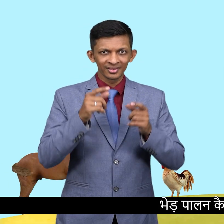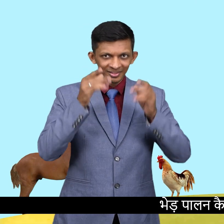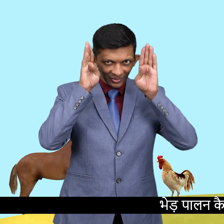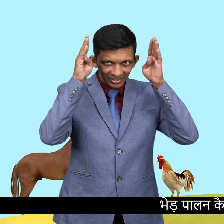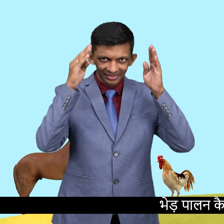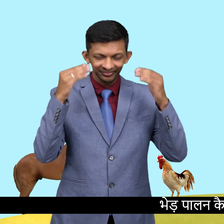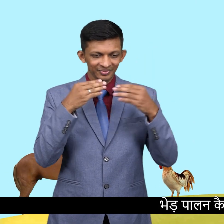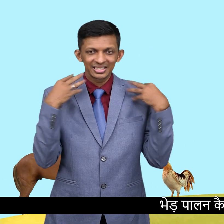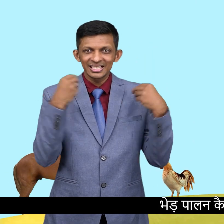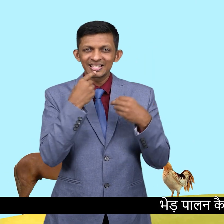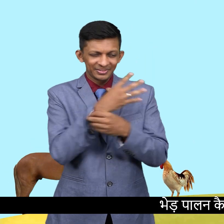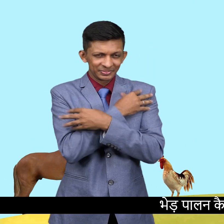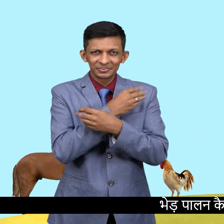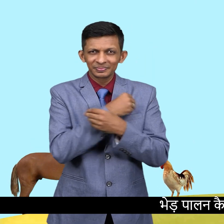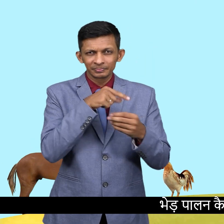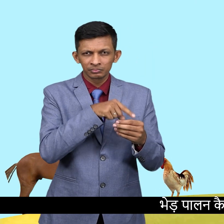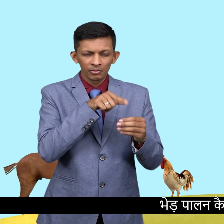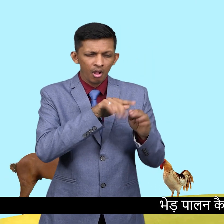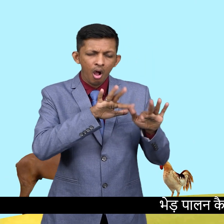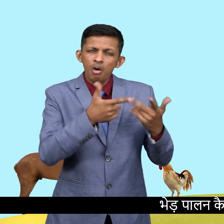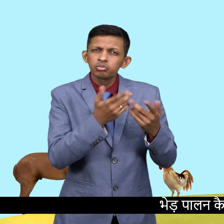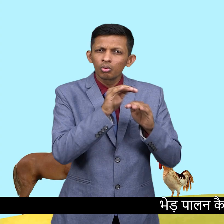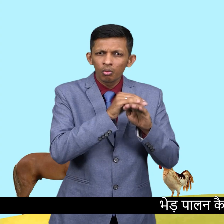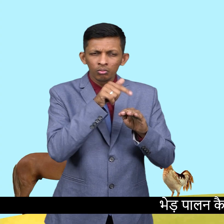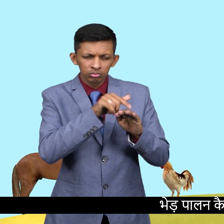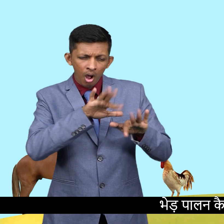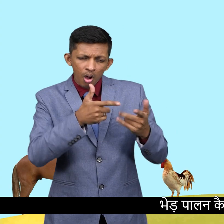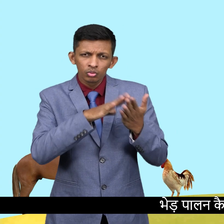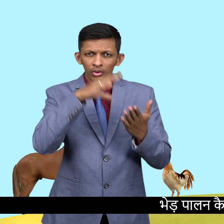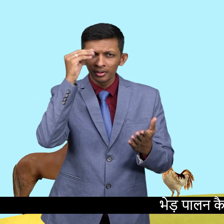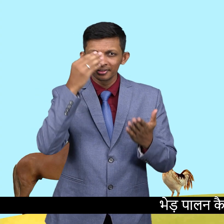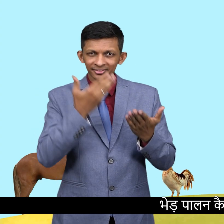भेड़ पालन कैसे किया जाता है, यह सीखना।